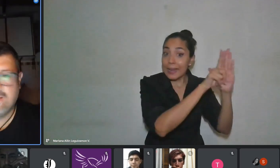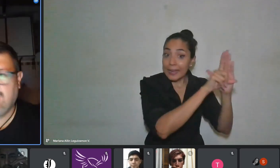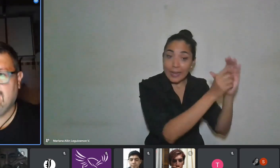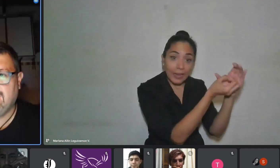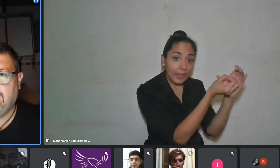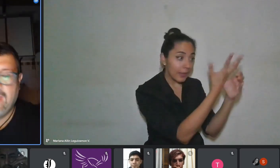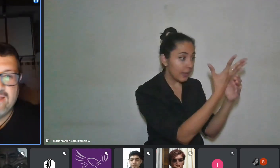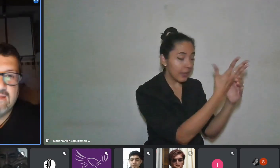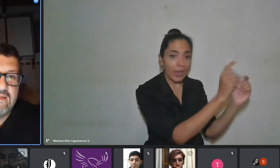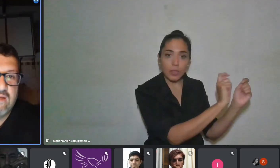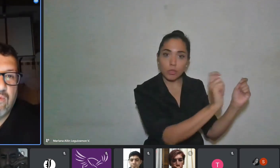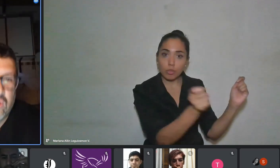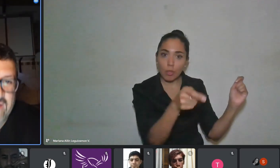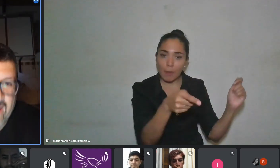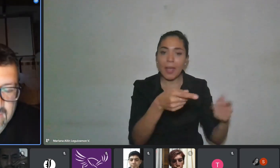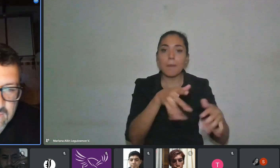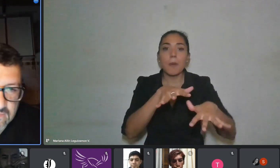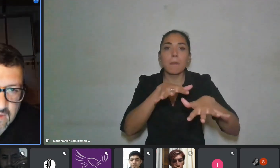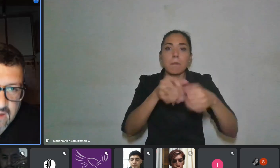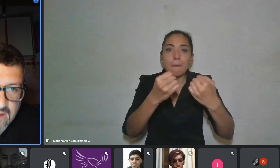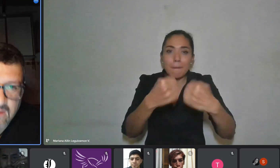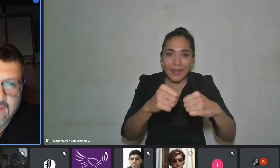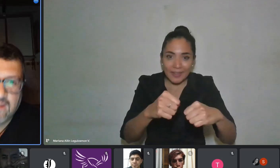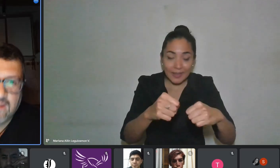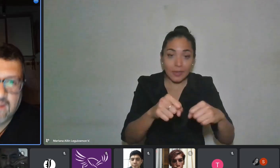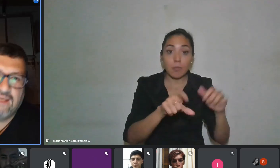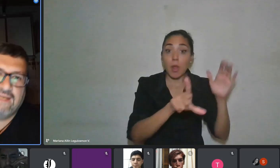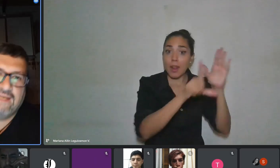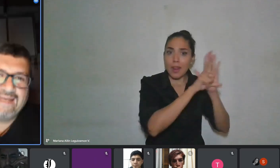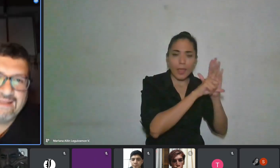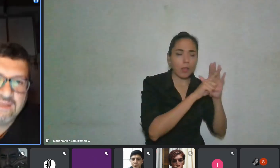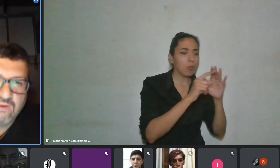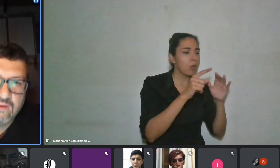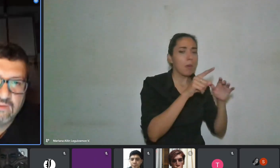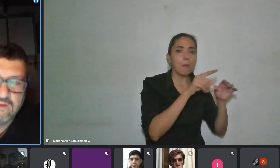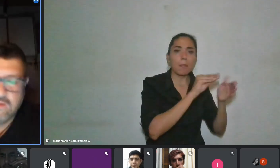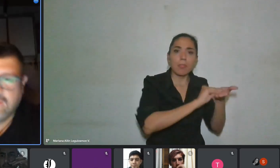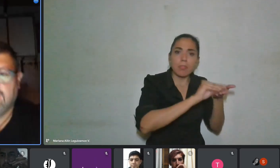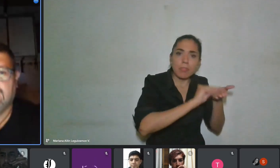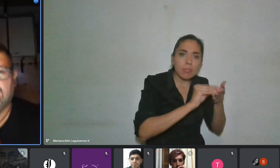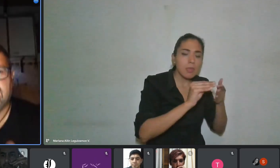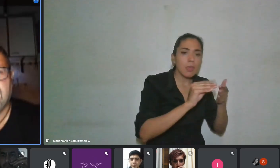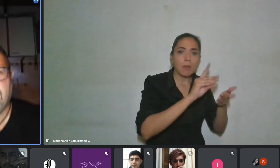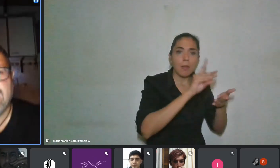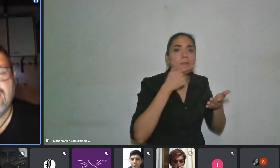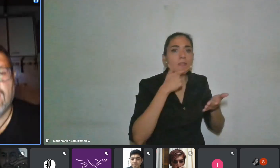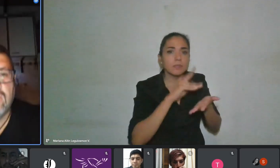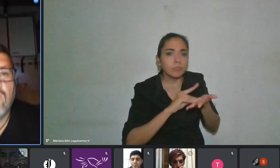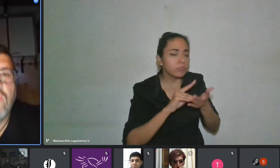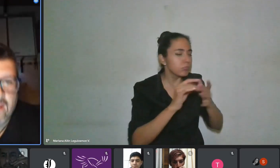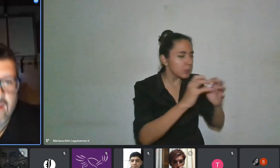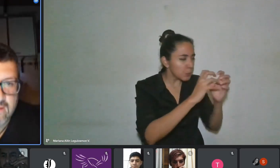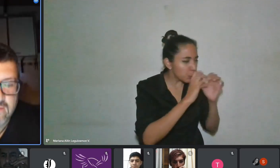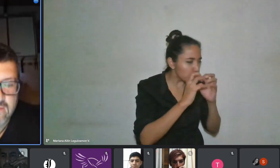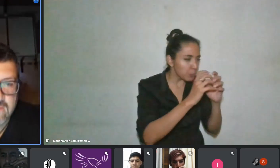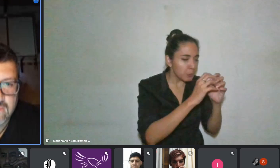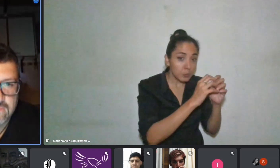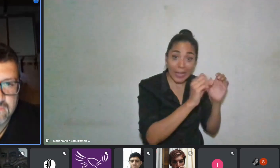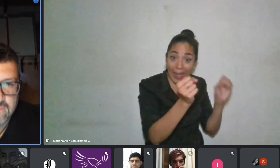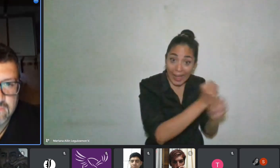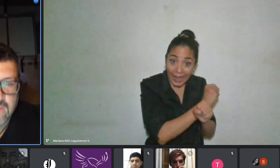organiza y se piensa y se vota en el Poder Legislativo, se aplica en los